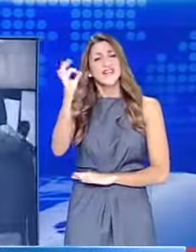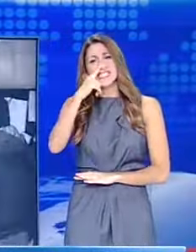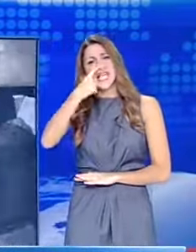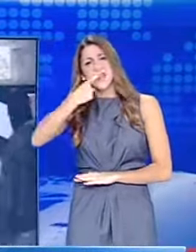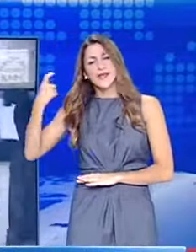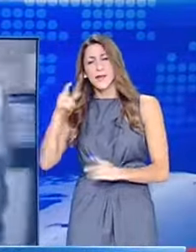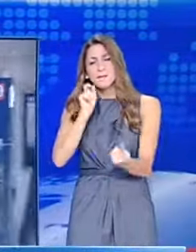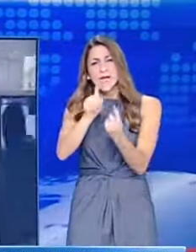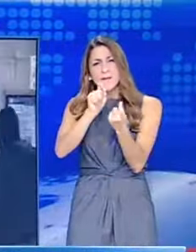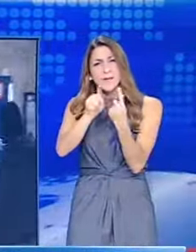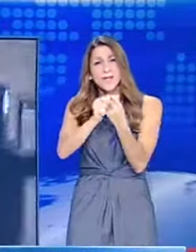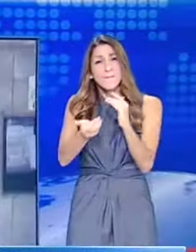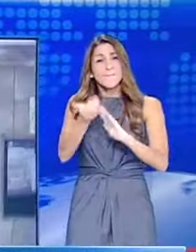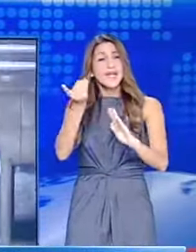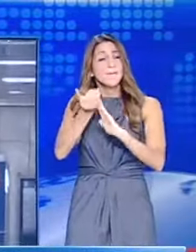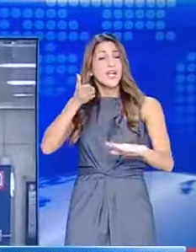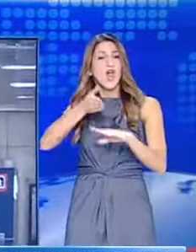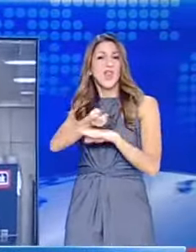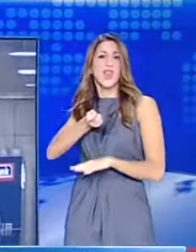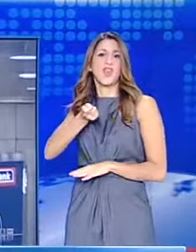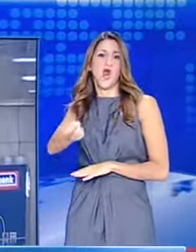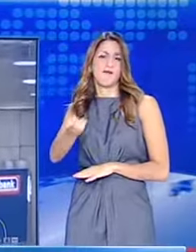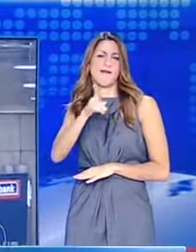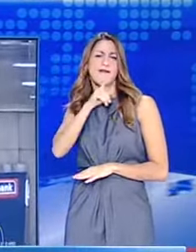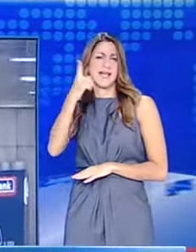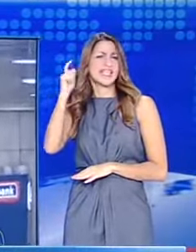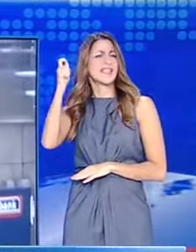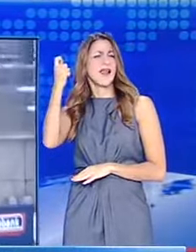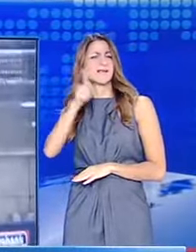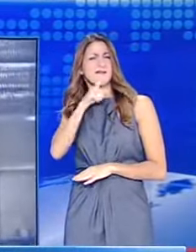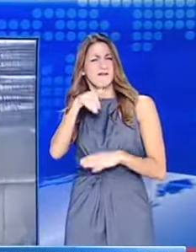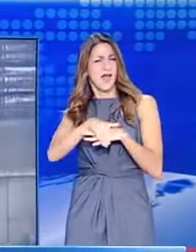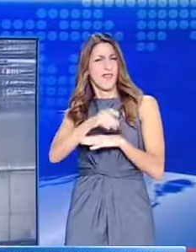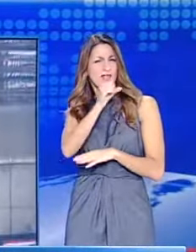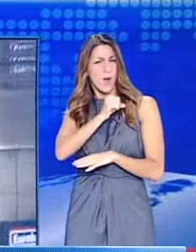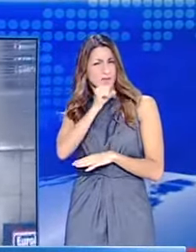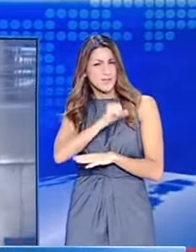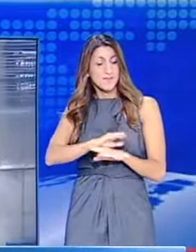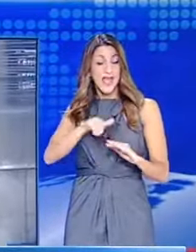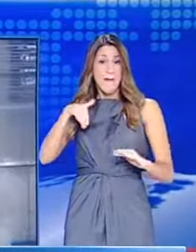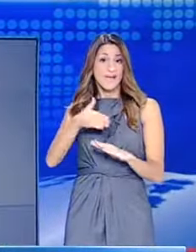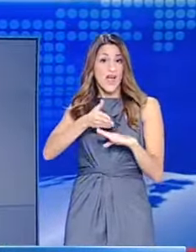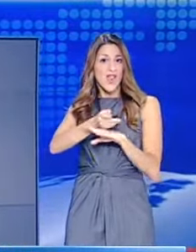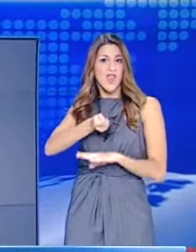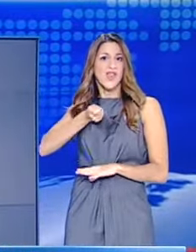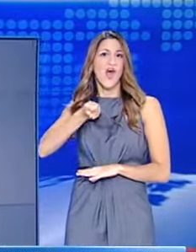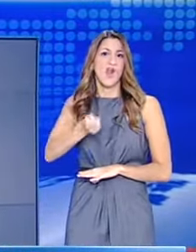μηνύματα πριν τη δολοφονία του παύλου φύσα είπε ακόμα ότι μετά τη δολοφονία οι χρυσαυγίτες που λογοδοτούν στο λαγό